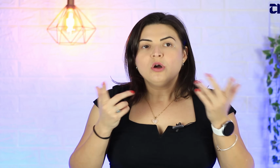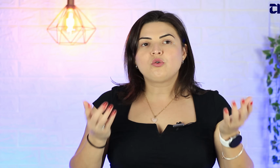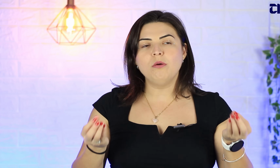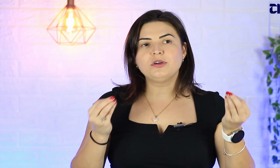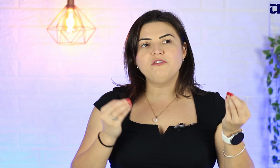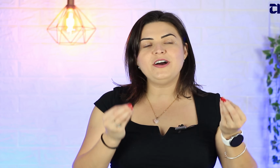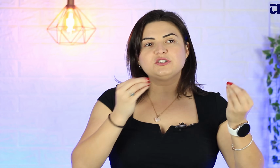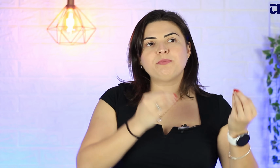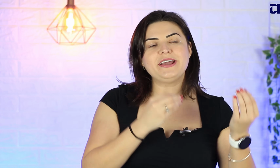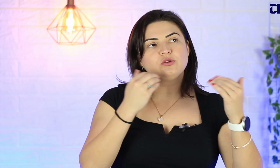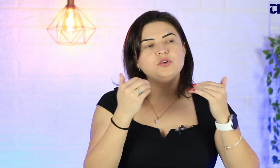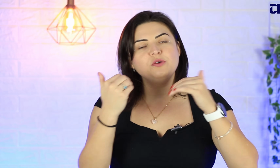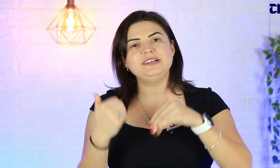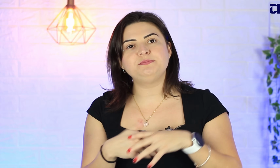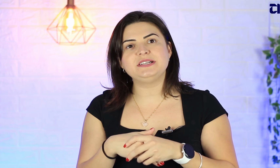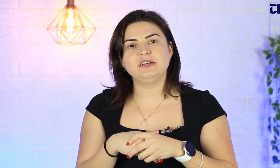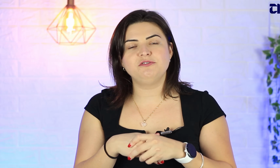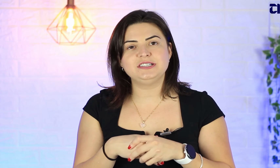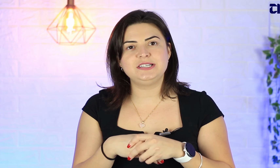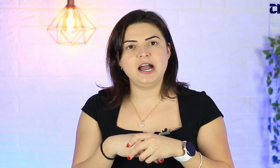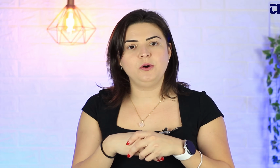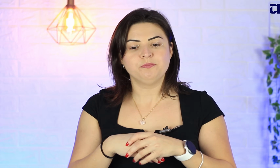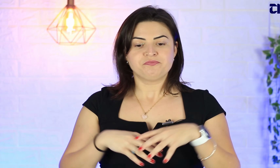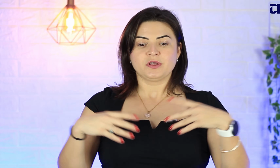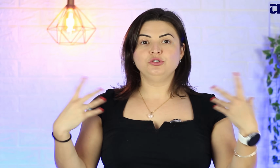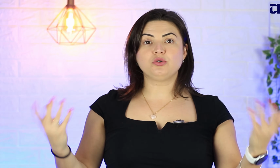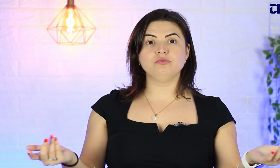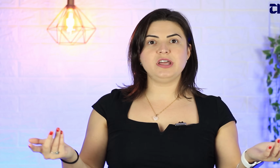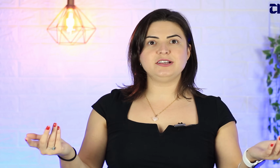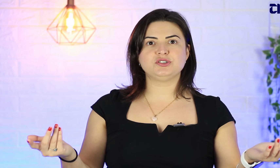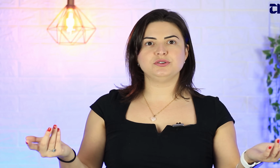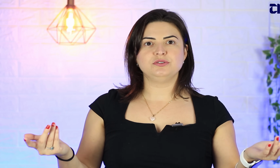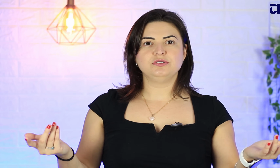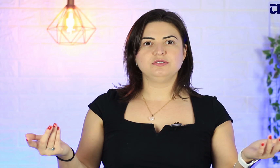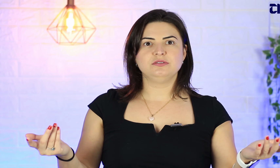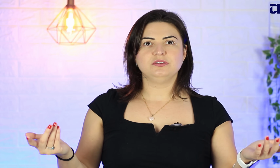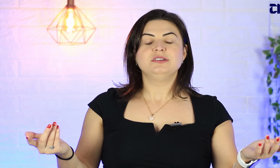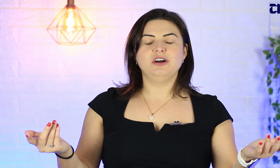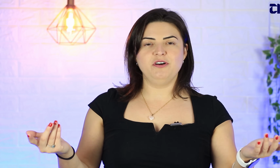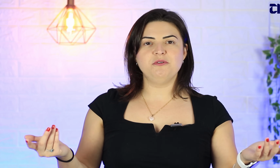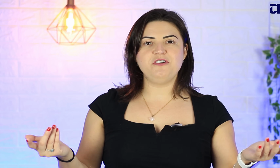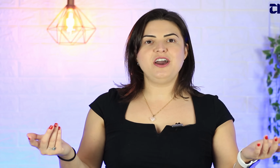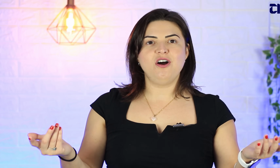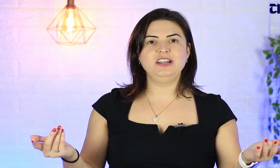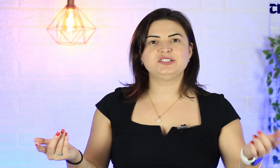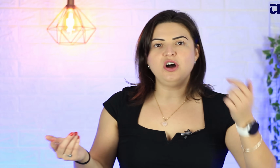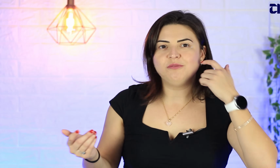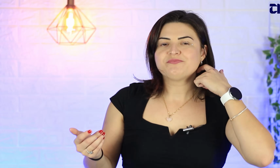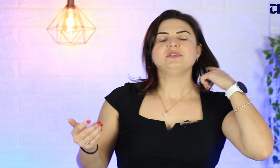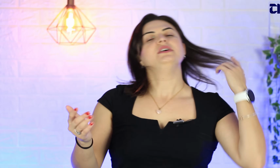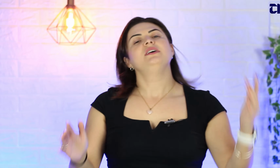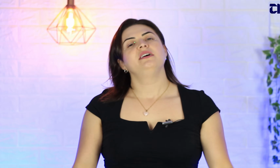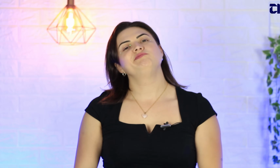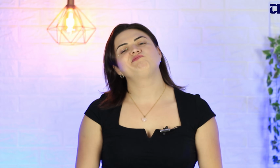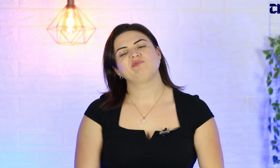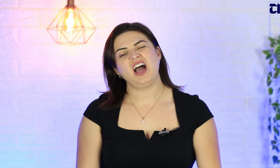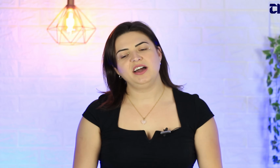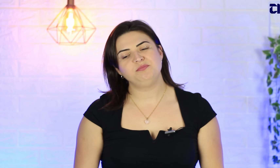Como que eu faço para incluir uma expressão facial do contexto? Então, vamos ver? Olha só. Ai,